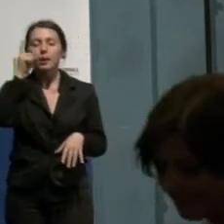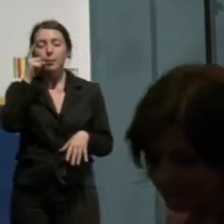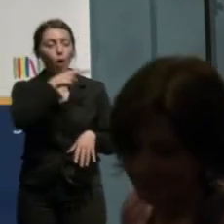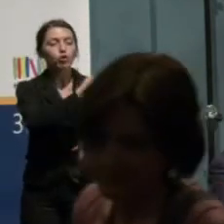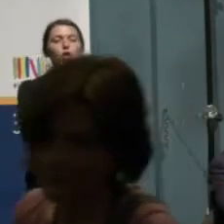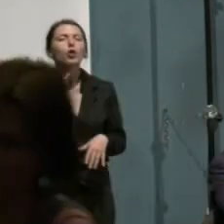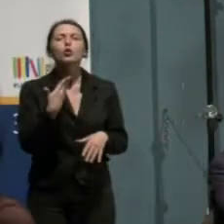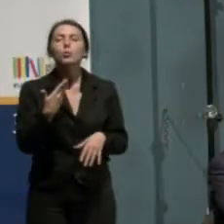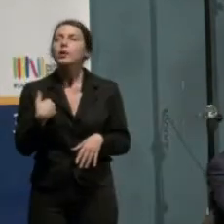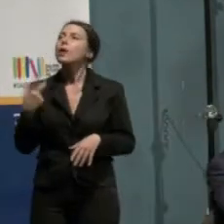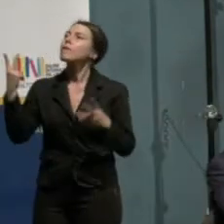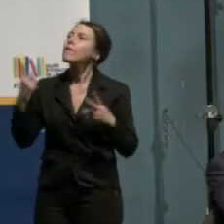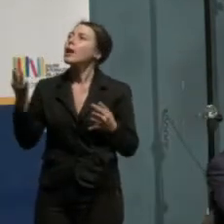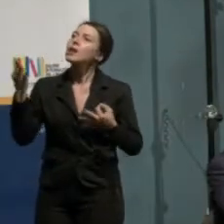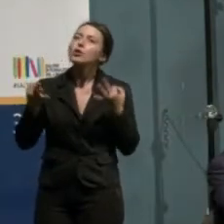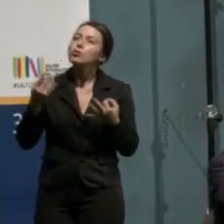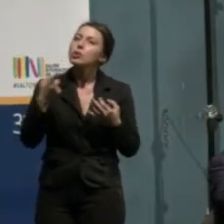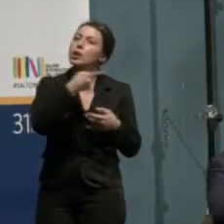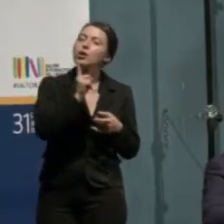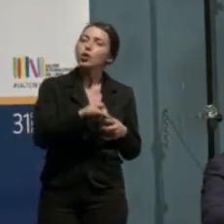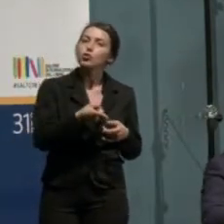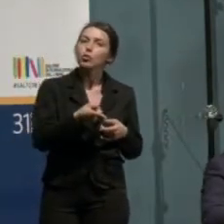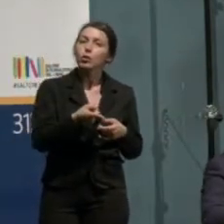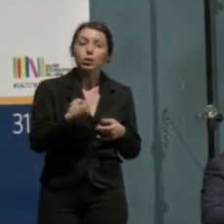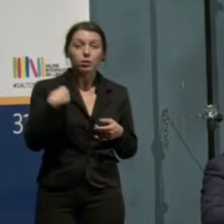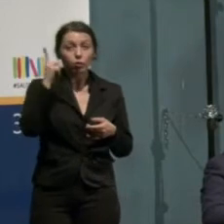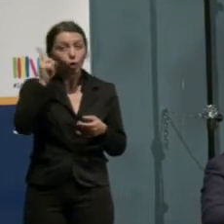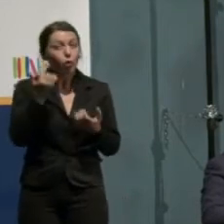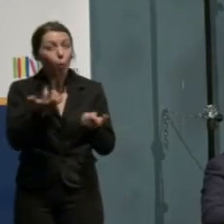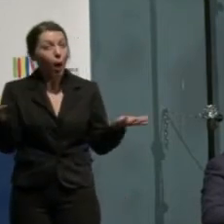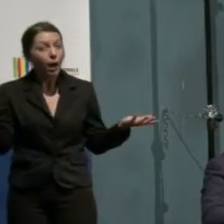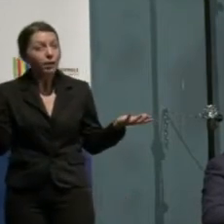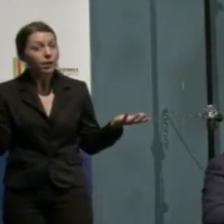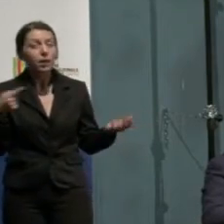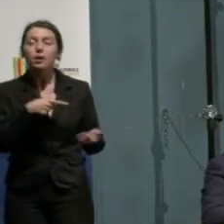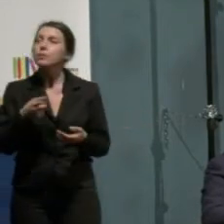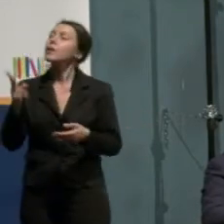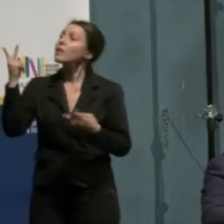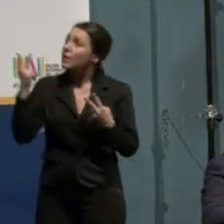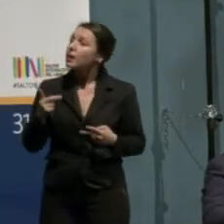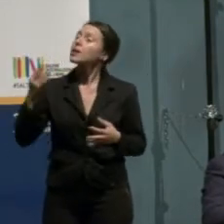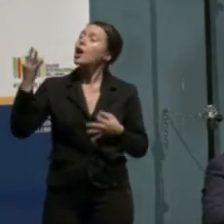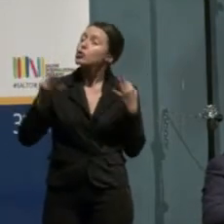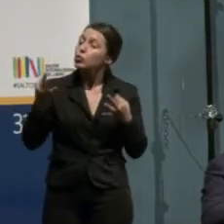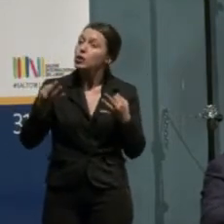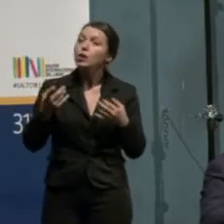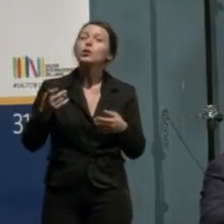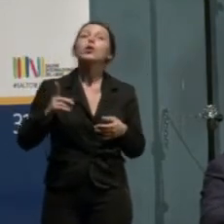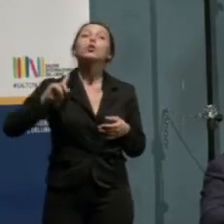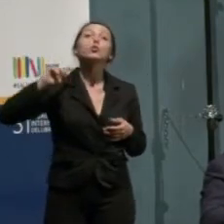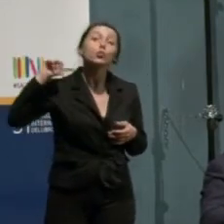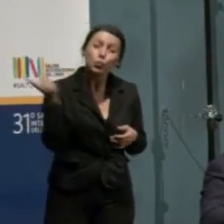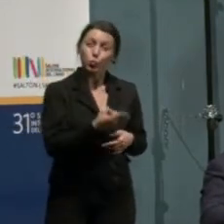detto verità e giustizia per giulio ma guardate che non so quanti avrebbero fatto poi hanno aggiunto verità e giustizia per tutti giulio tutte le